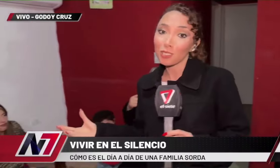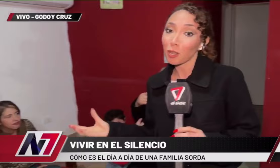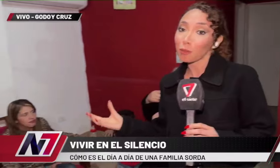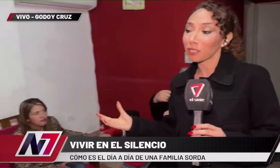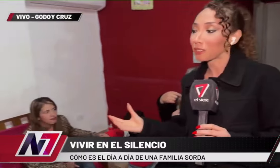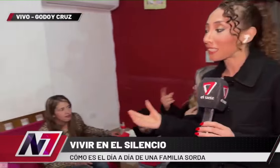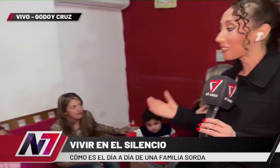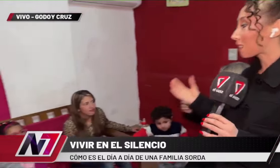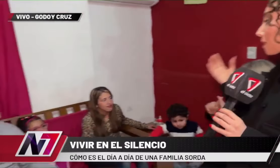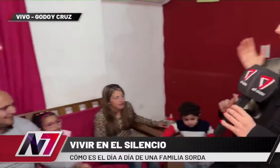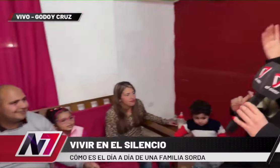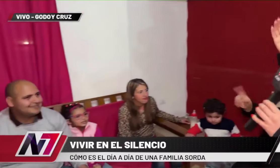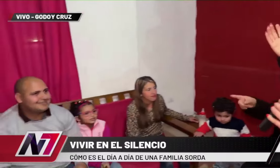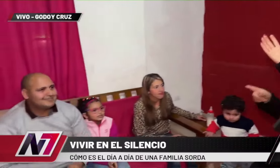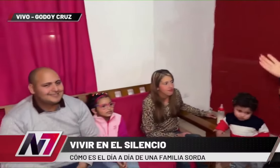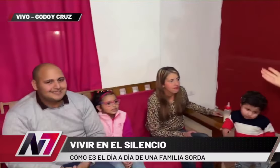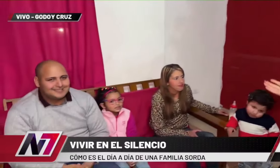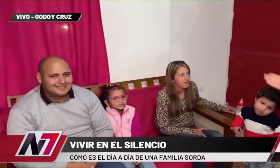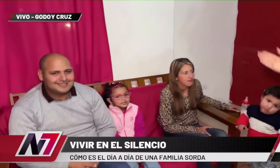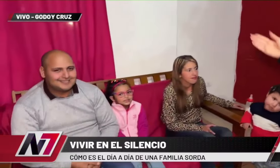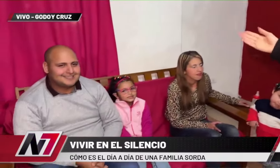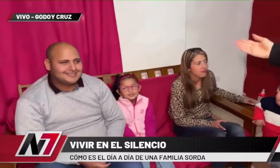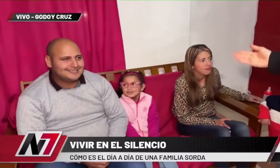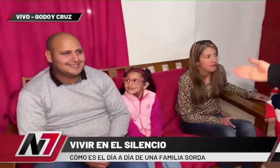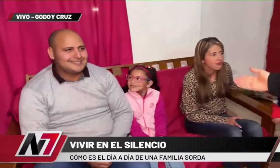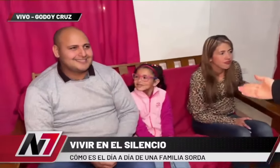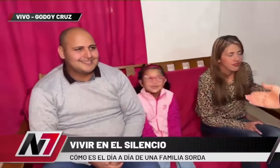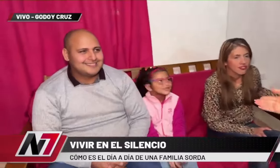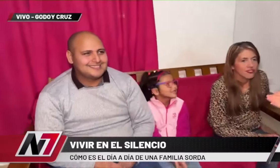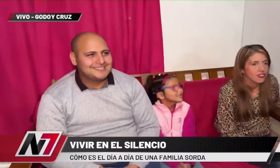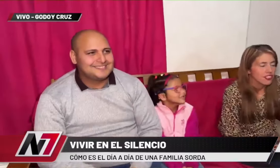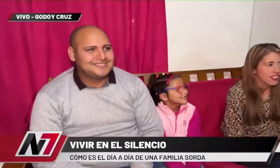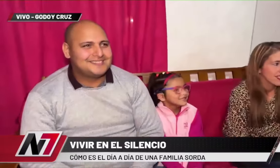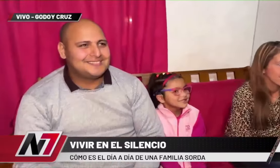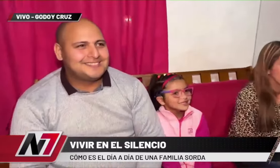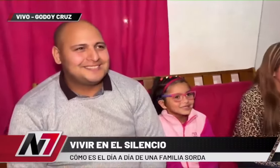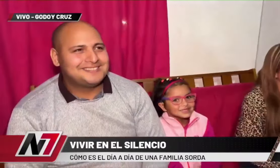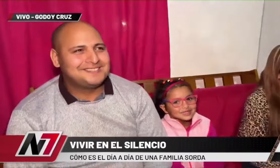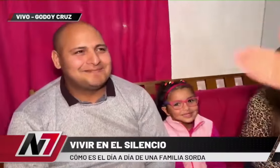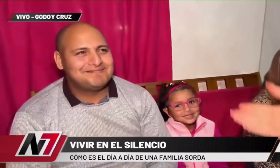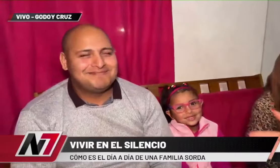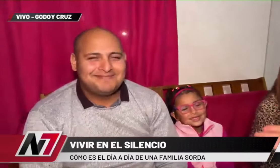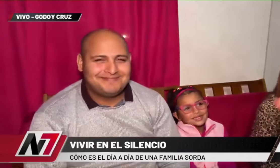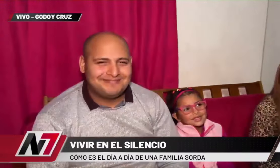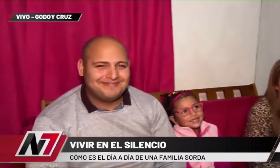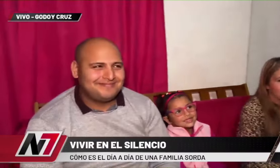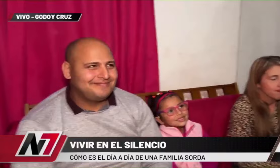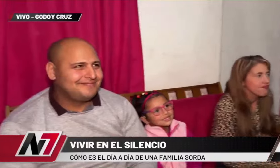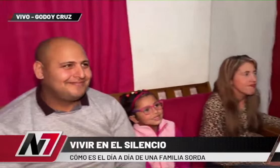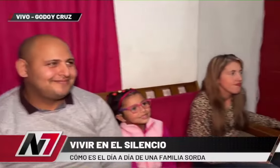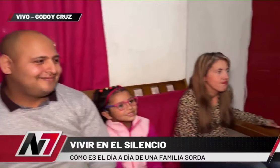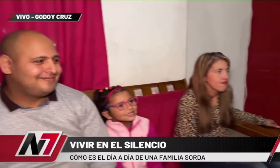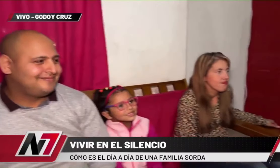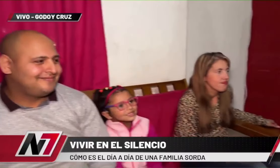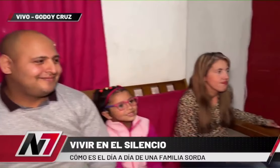son los protagonistas. Estamos hablando de Dayana, Alba, que tiene 6 añitos, Pablo y también el pequeño